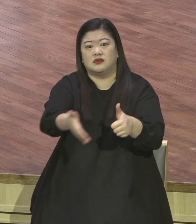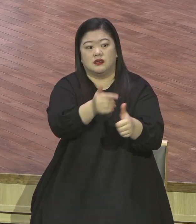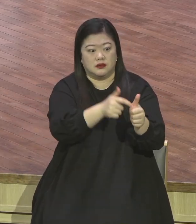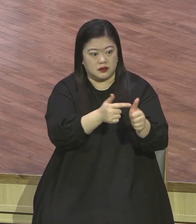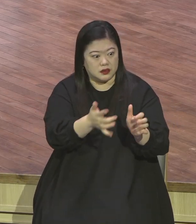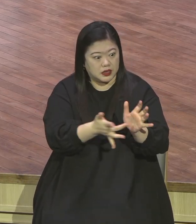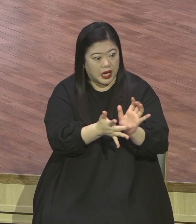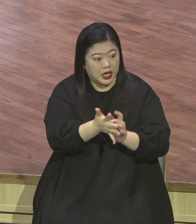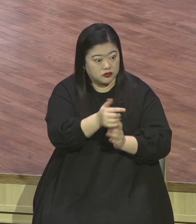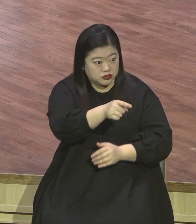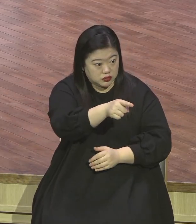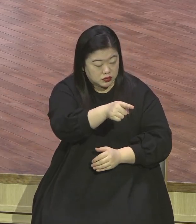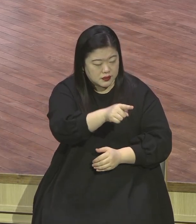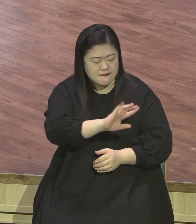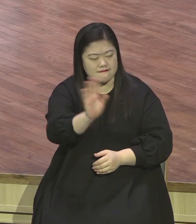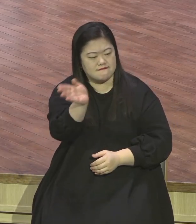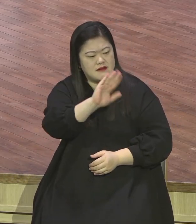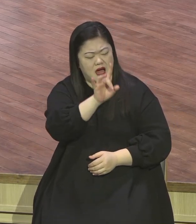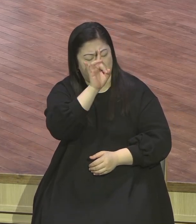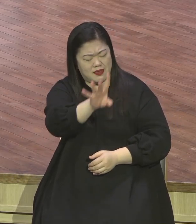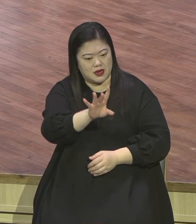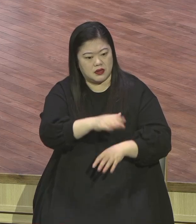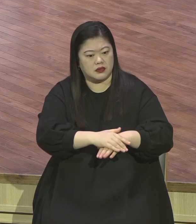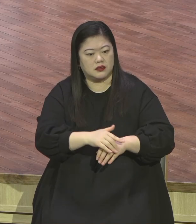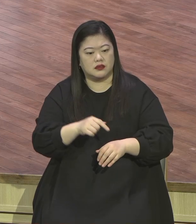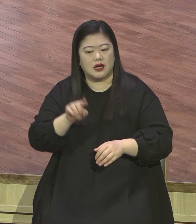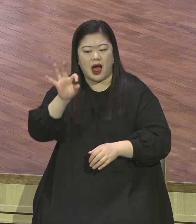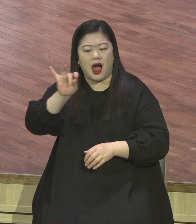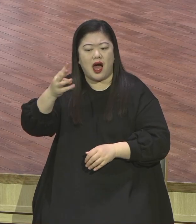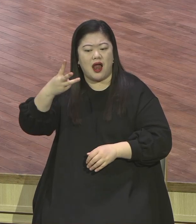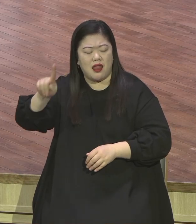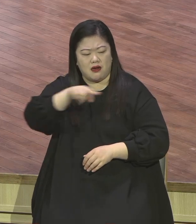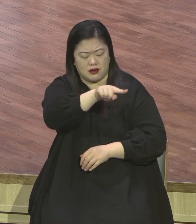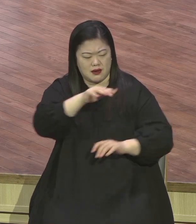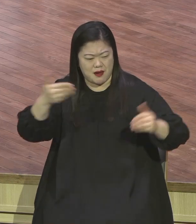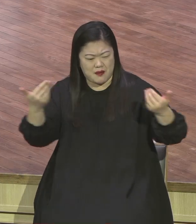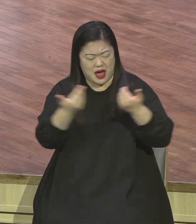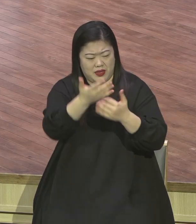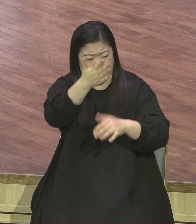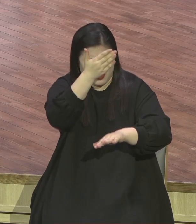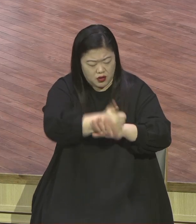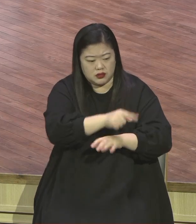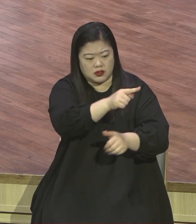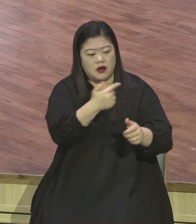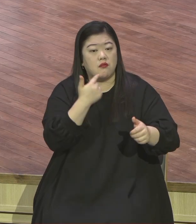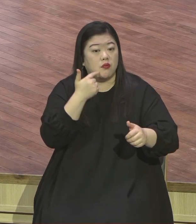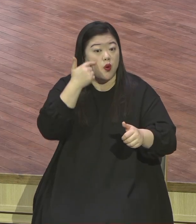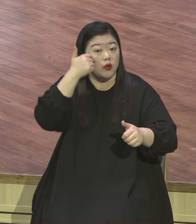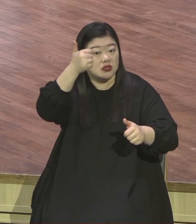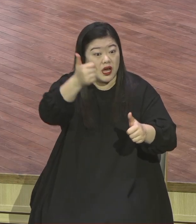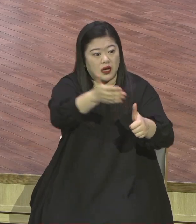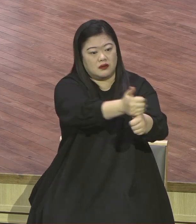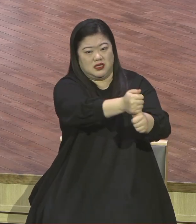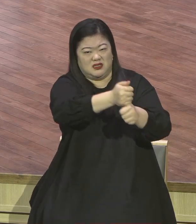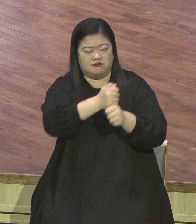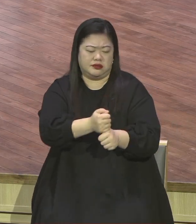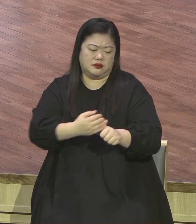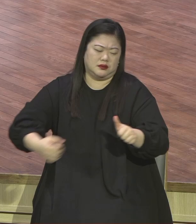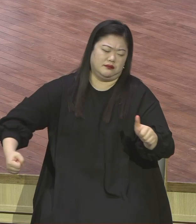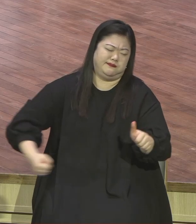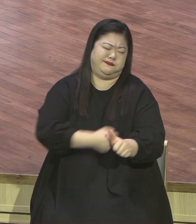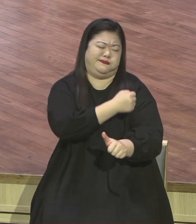동네 아이들이 청년들이 딱 나와가지고 그 예수 믿는 사람을 그 현장에 때려 죽여요. 막 발로 쳐고 때리고